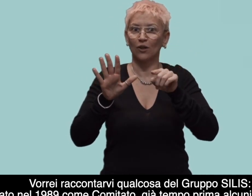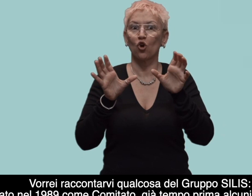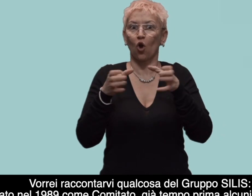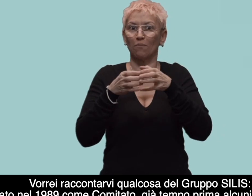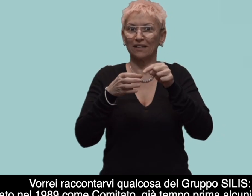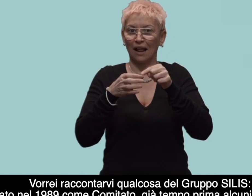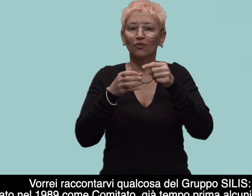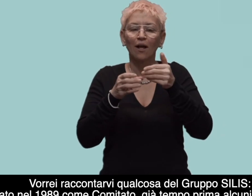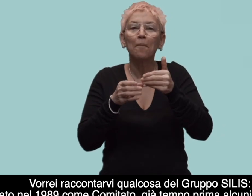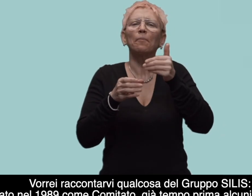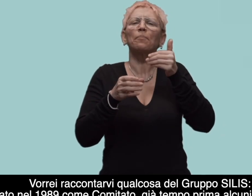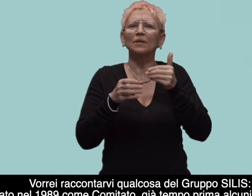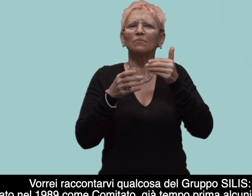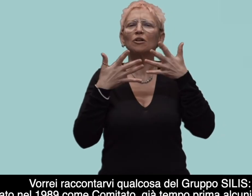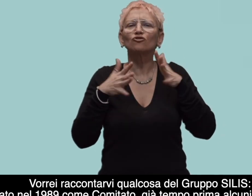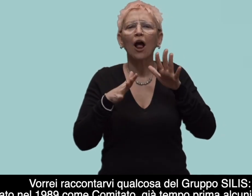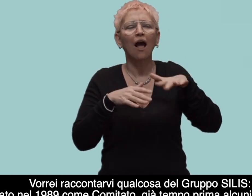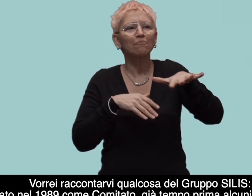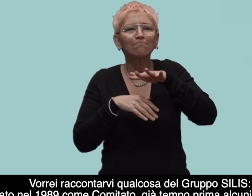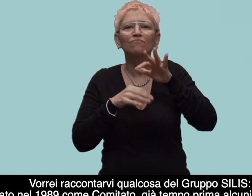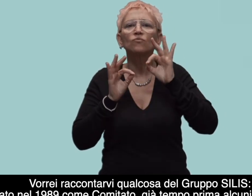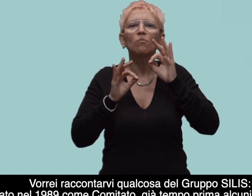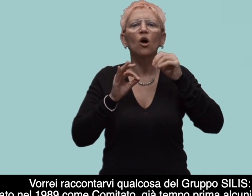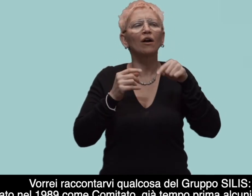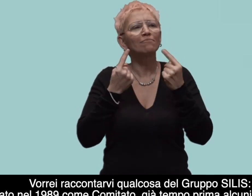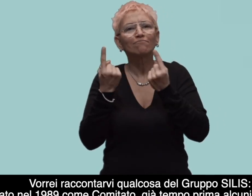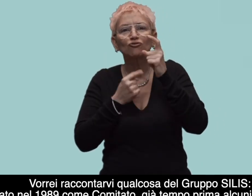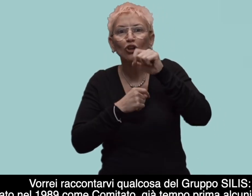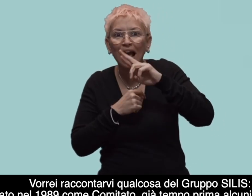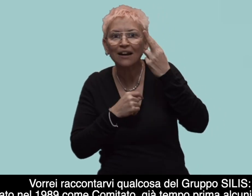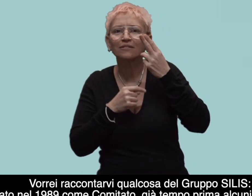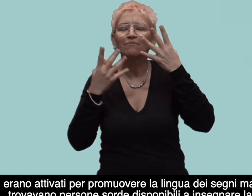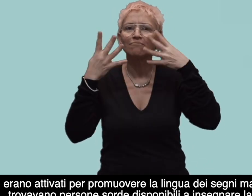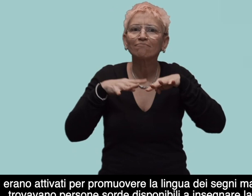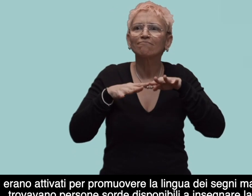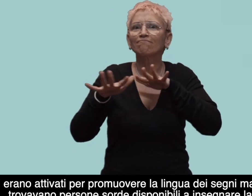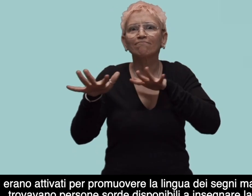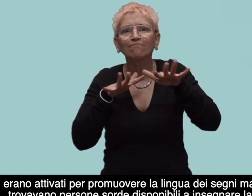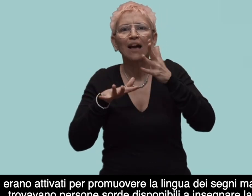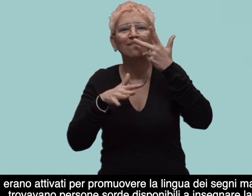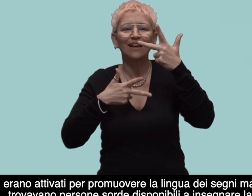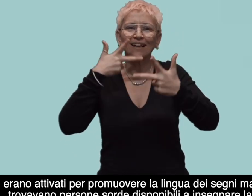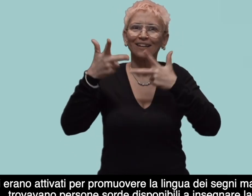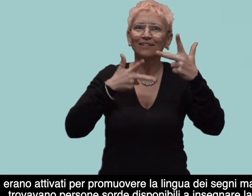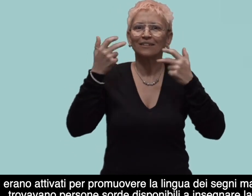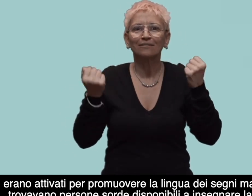da tempo prima alcuni del cnr si erano attivati per promuovere la disse ma non si trovavano